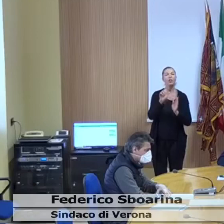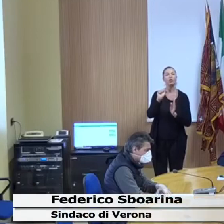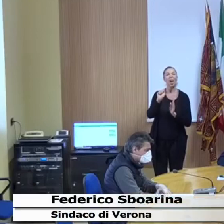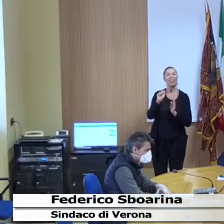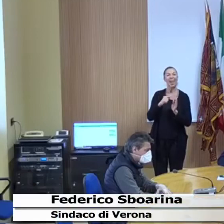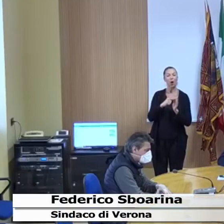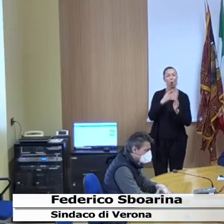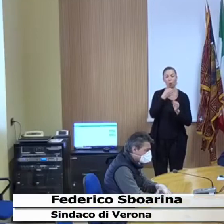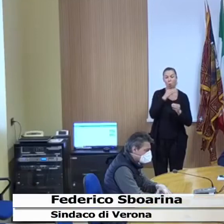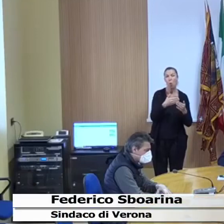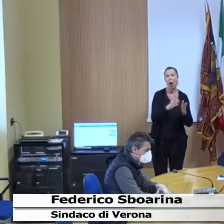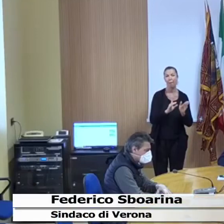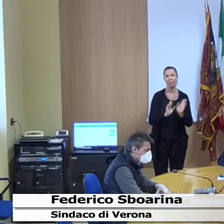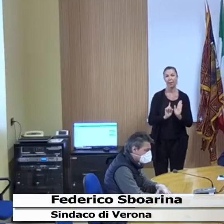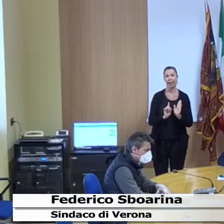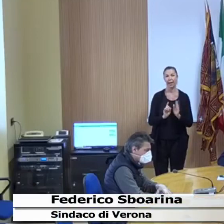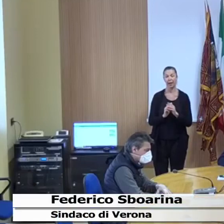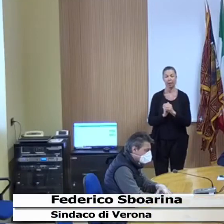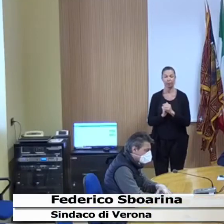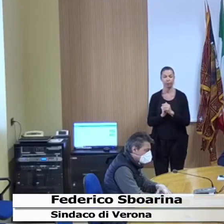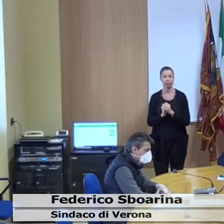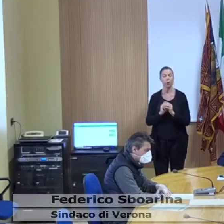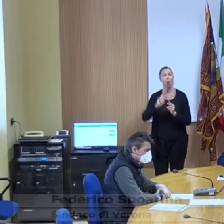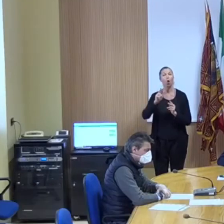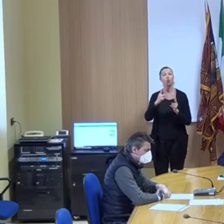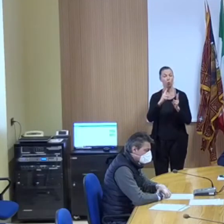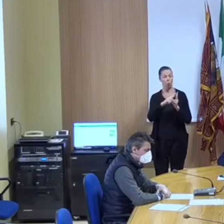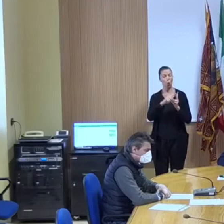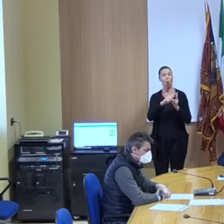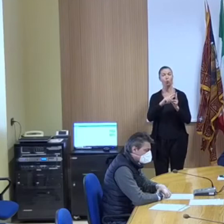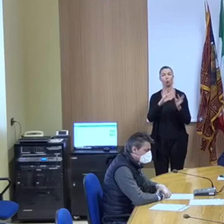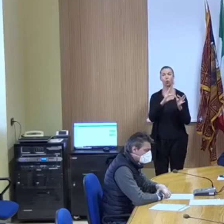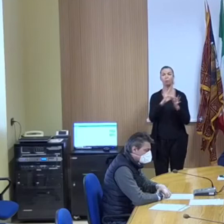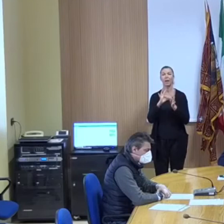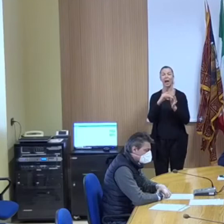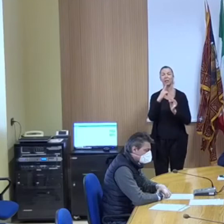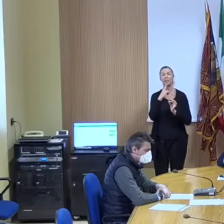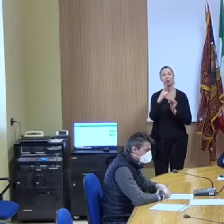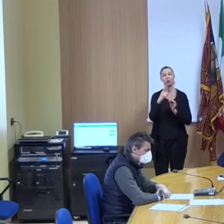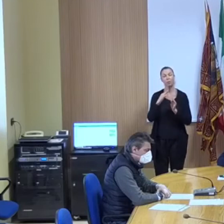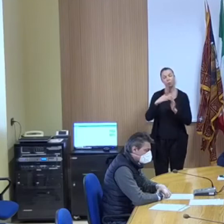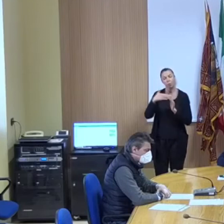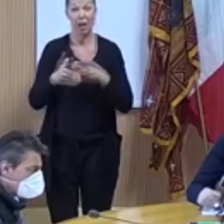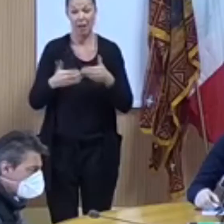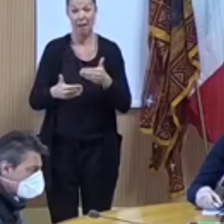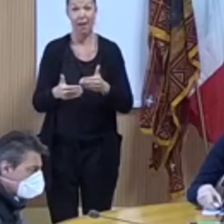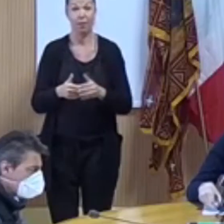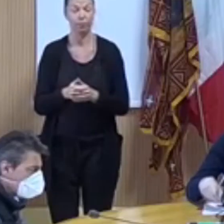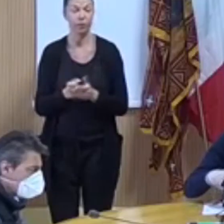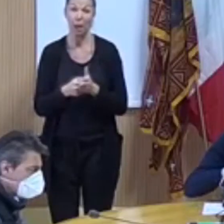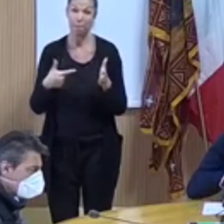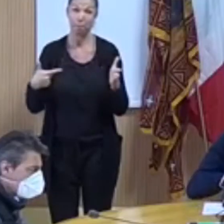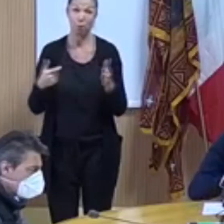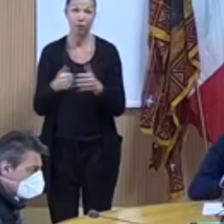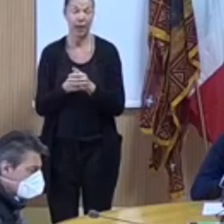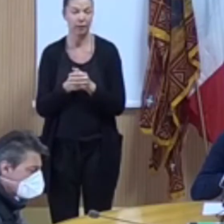il seconda questione legata dicevo più avanti nel tempo e la velocità la sburocratizzazione